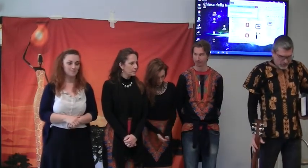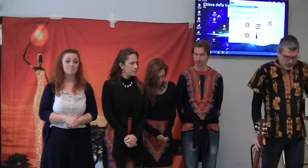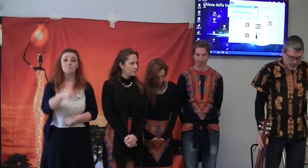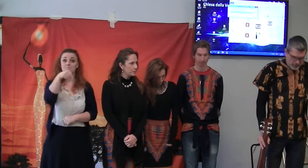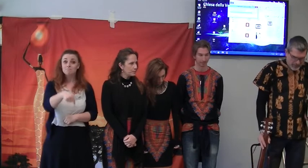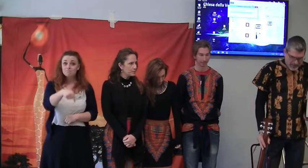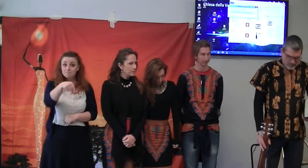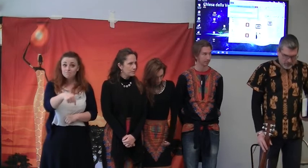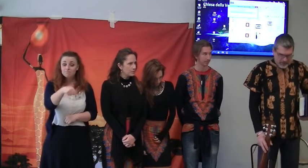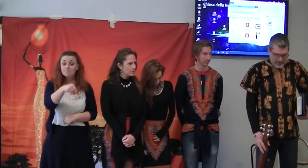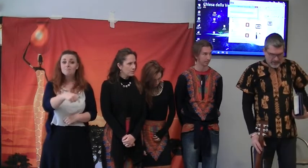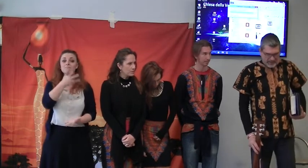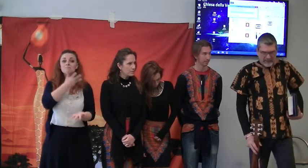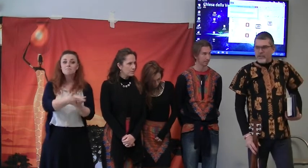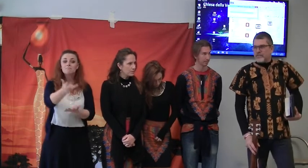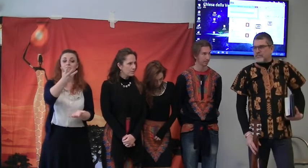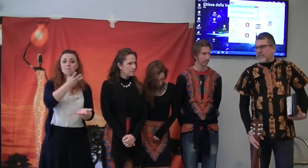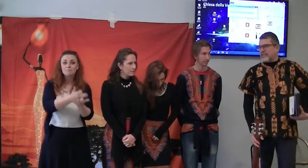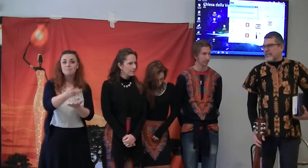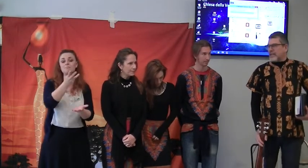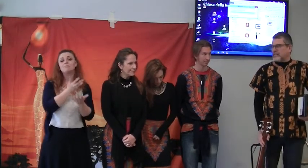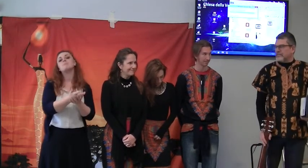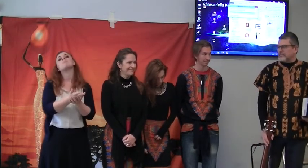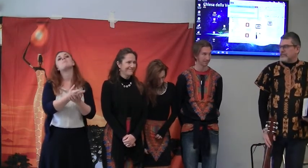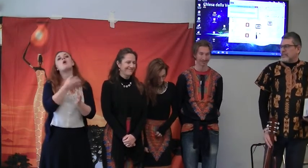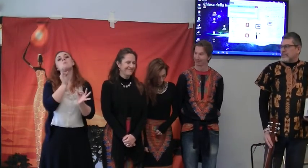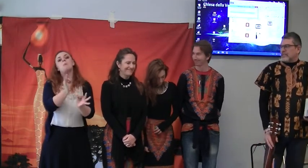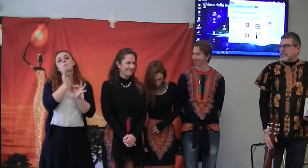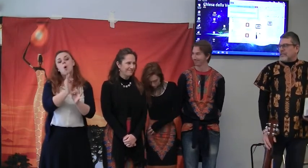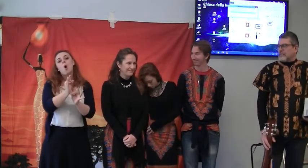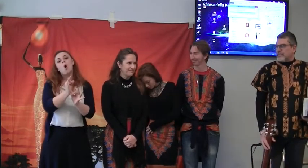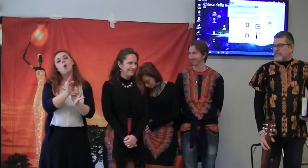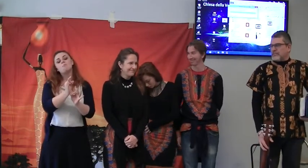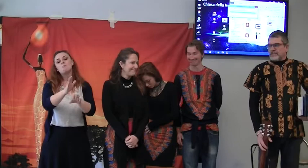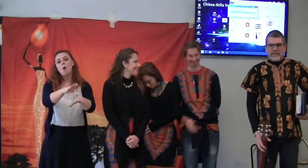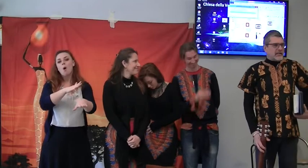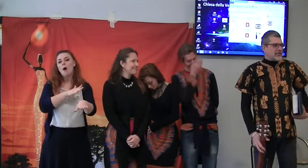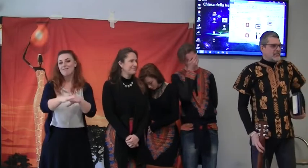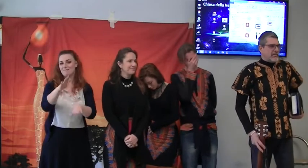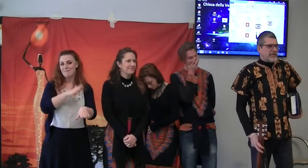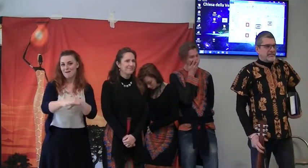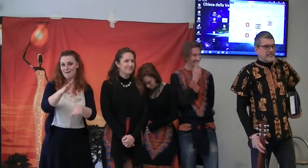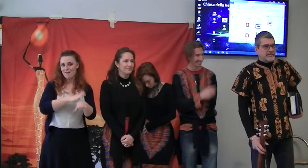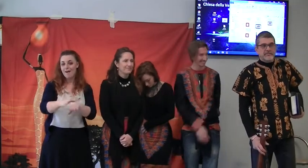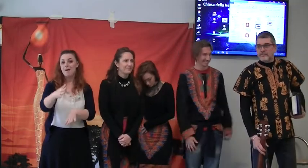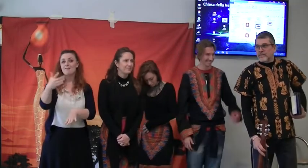Parleremo un po' più là di quello che è stata la nostra esperienza nella bellissima terra dello